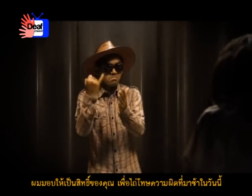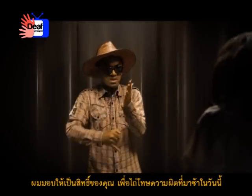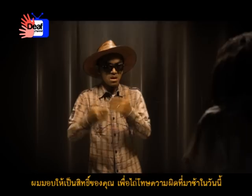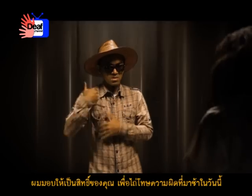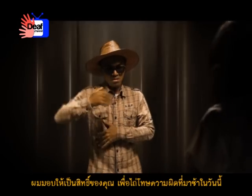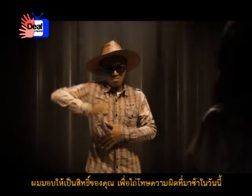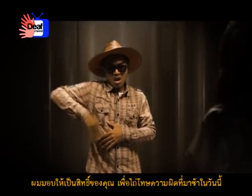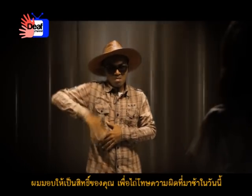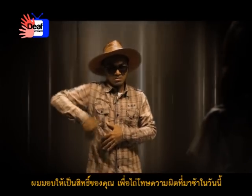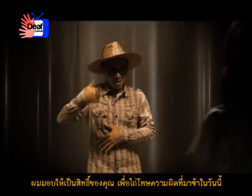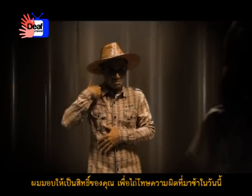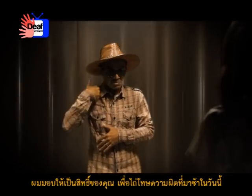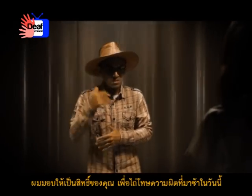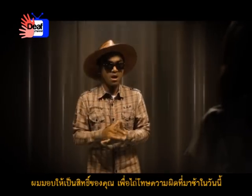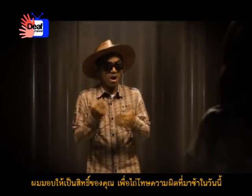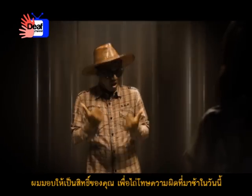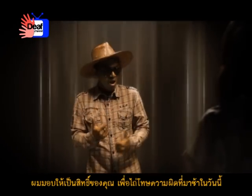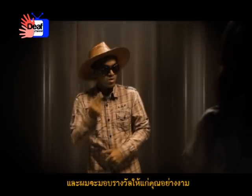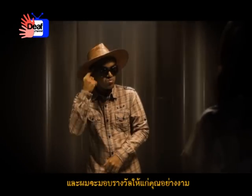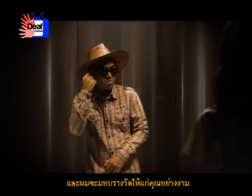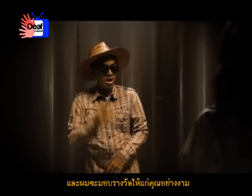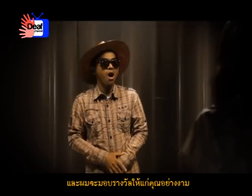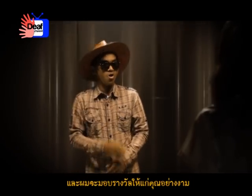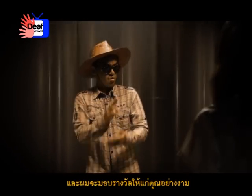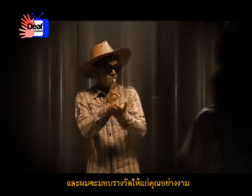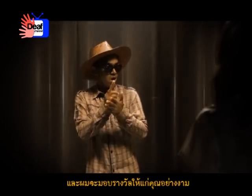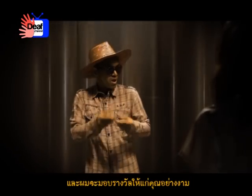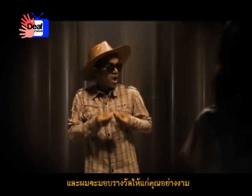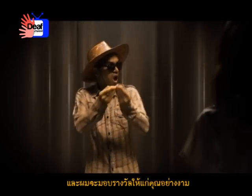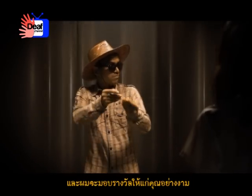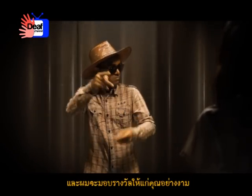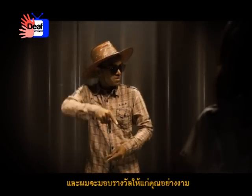ของเจ้าที่มาช้าในวันนี้ฮ่าและข้าจะตบรางวัลให้กับเจ้าเป็นอย่างงาม